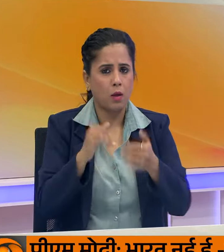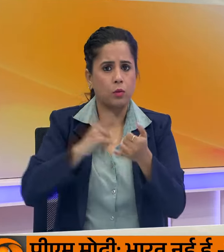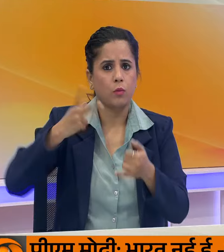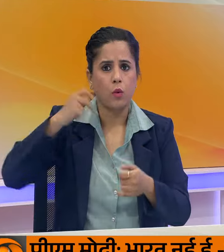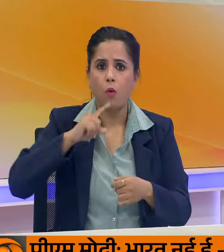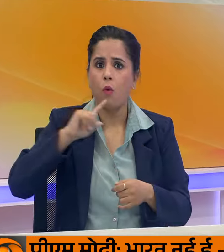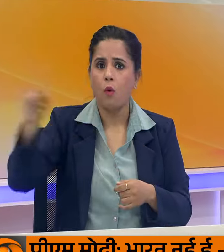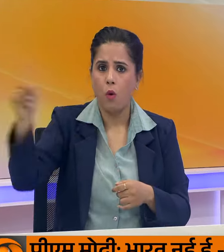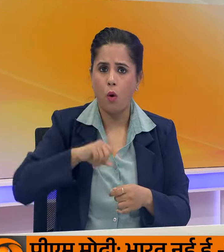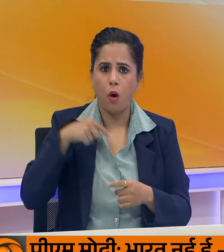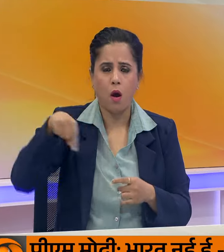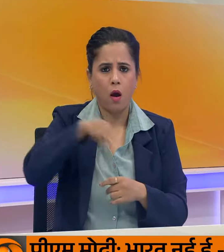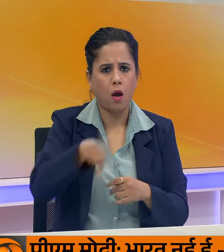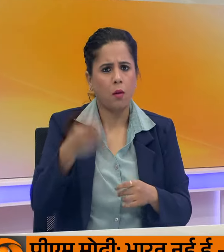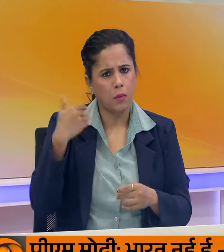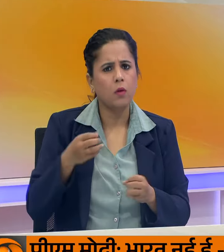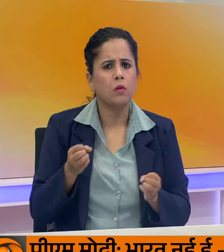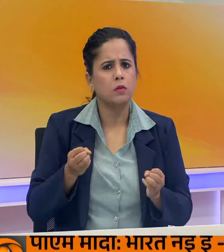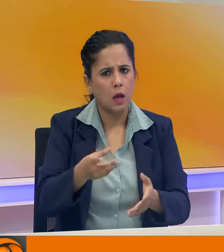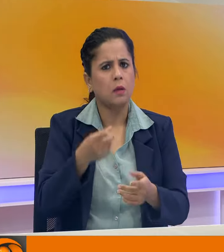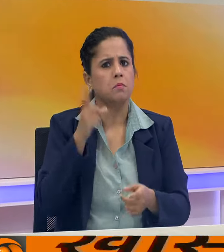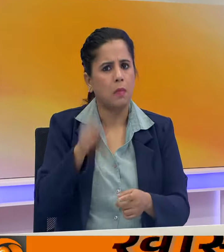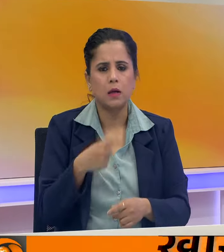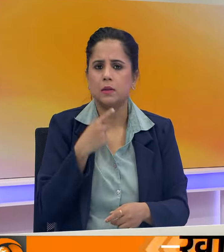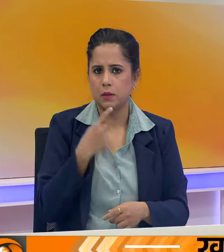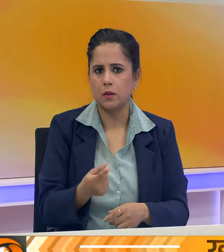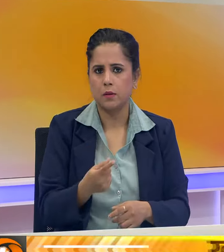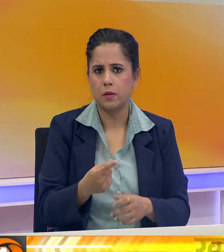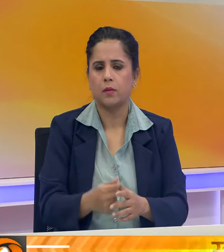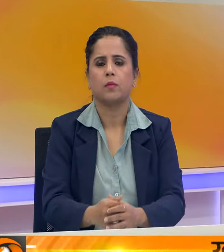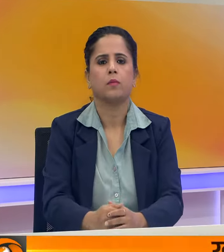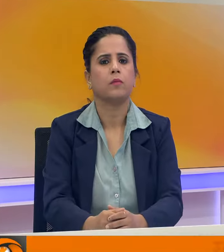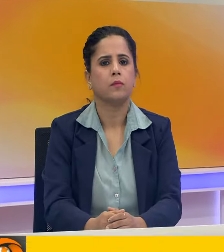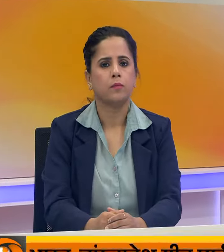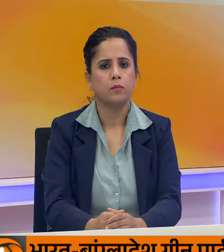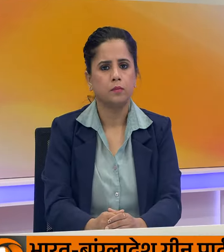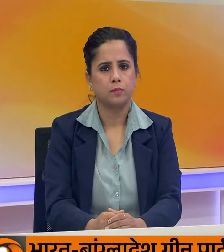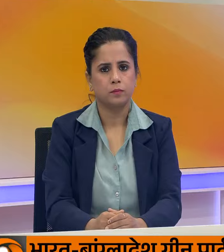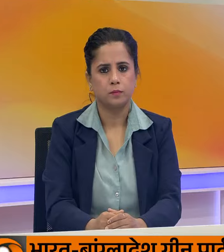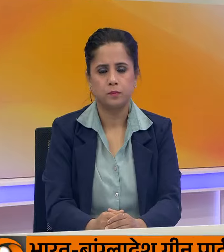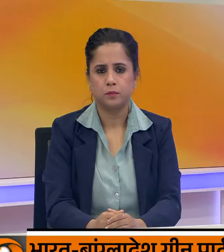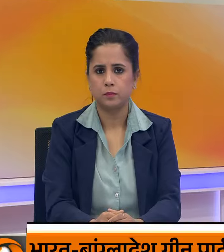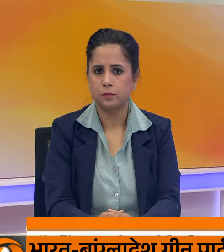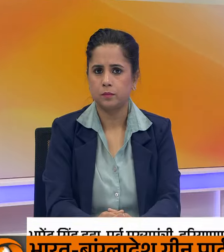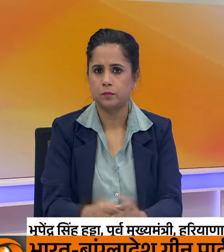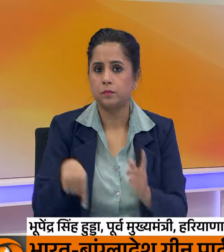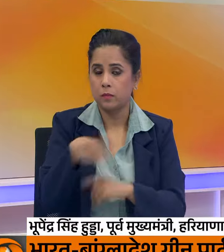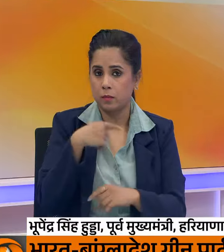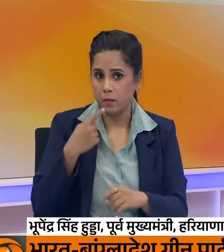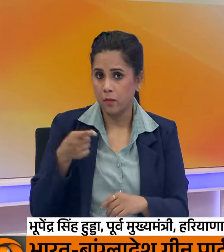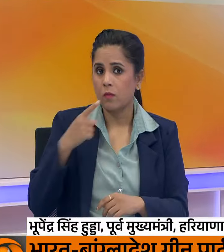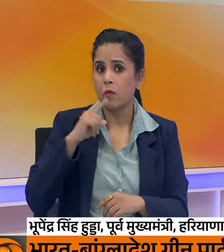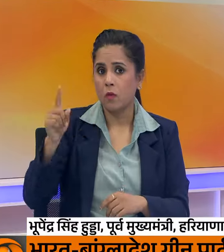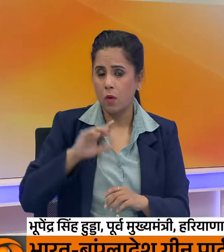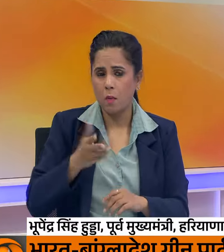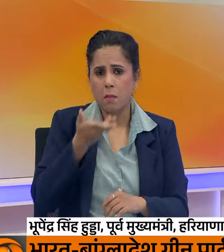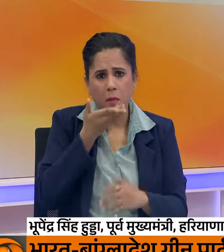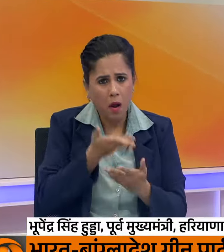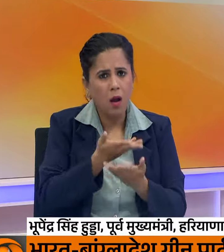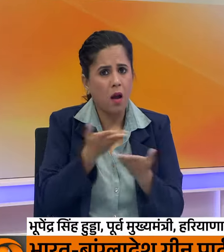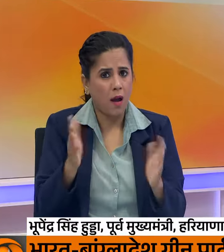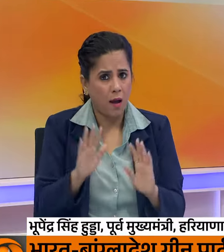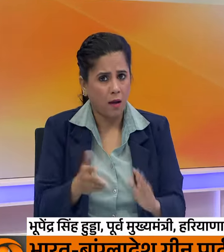के आदेश के अनुसार खोला जाना चाहिए था ह किसी अनी पानी तो